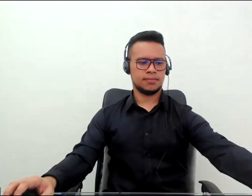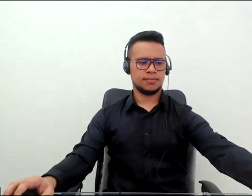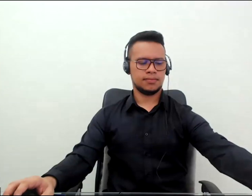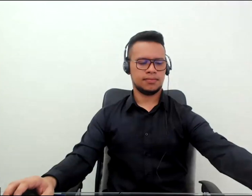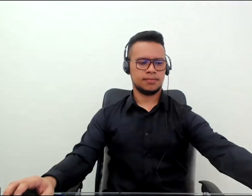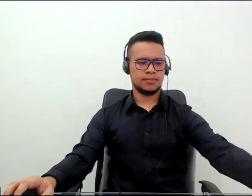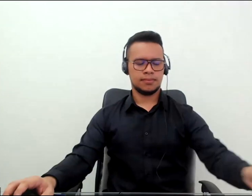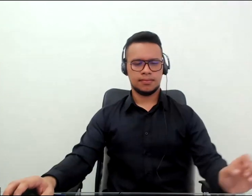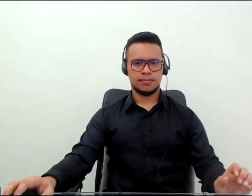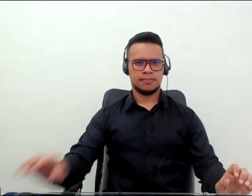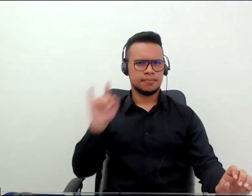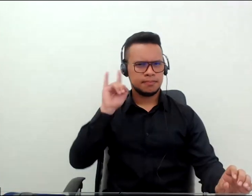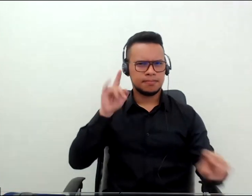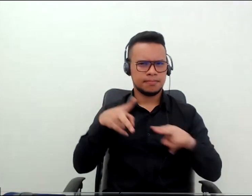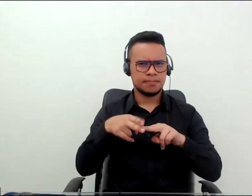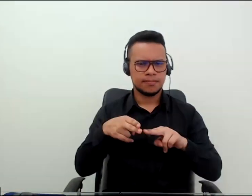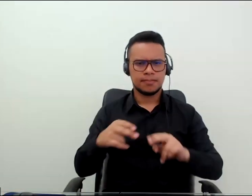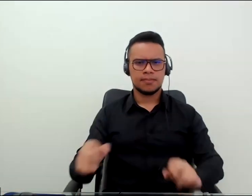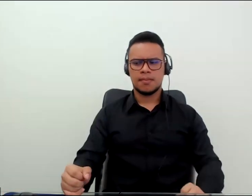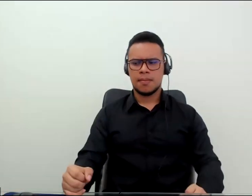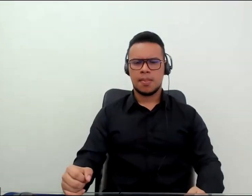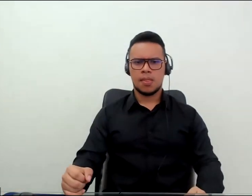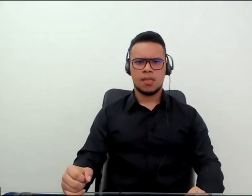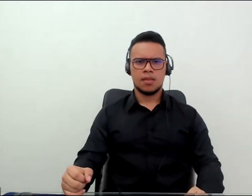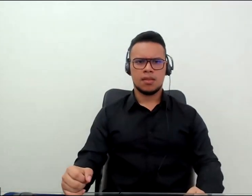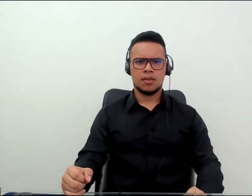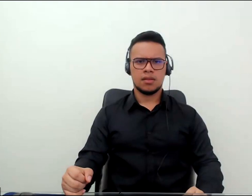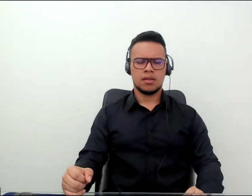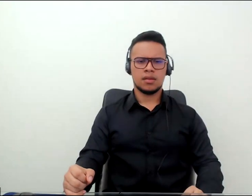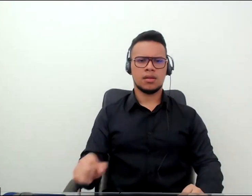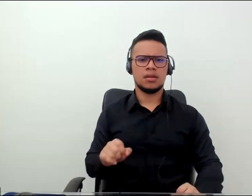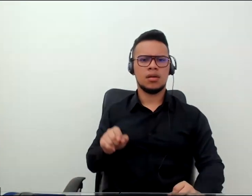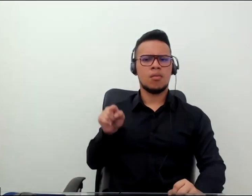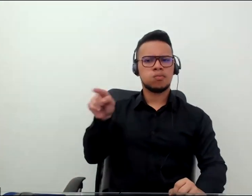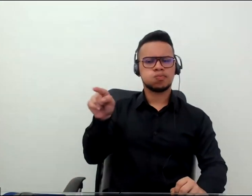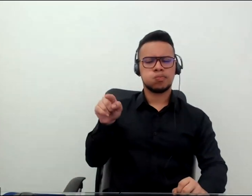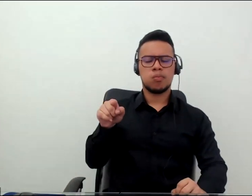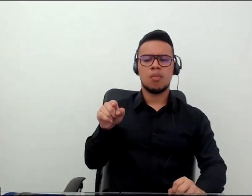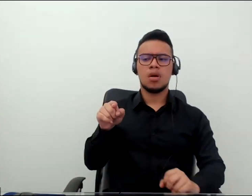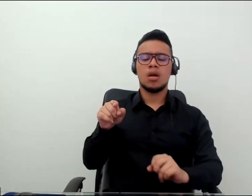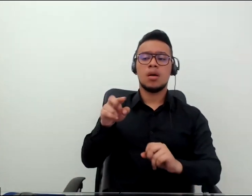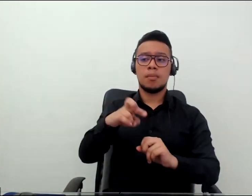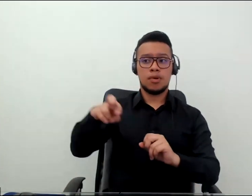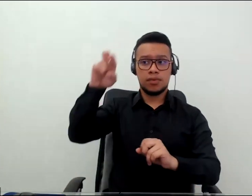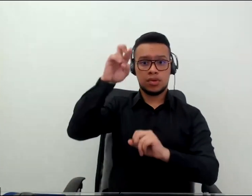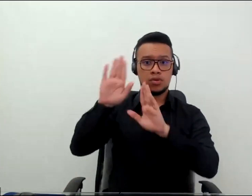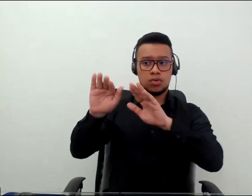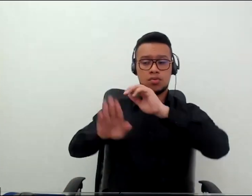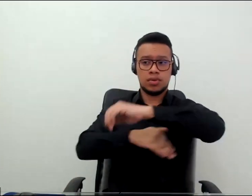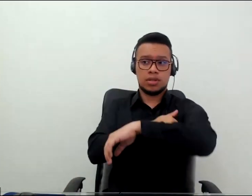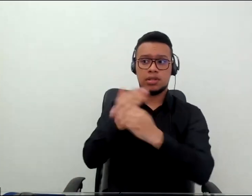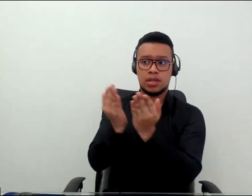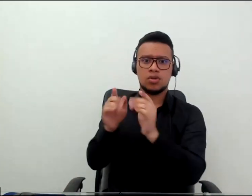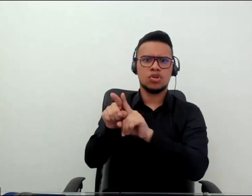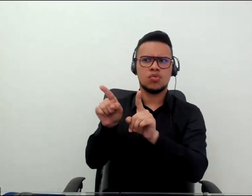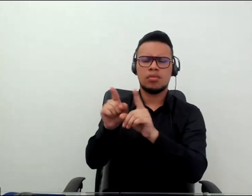que es profesional del ministerio que atiende creo que 21 universidades ya ustedes imaginarán el ritmo bueno